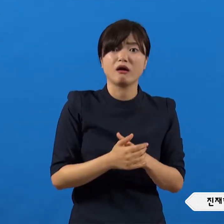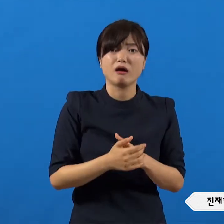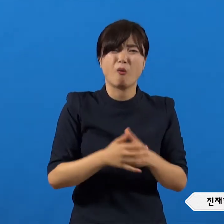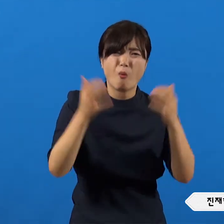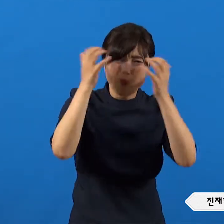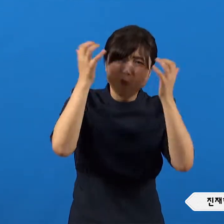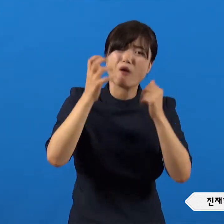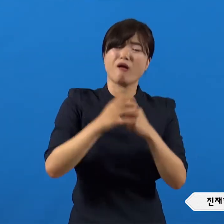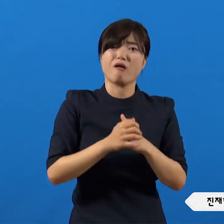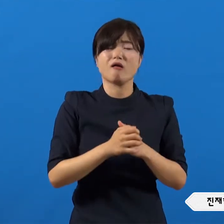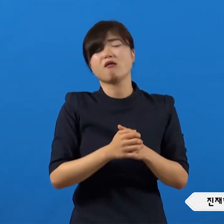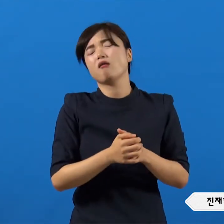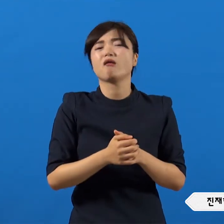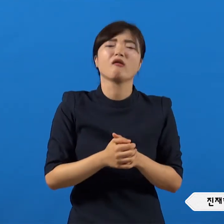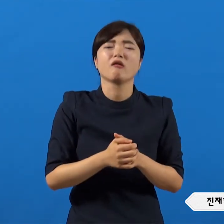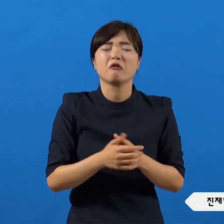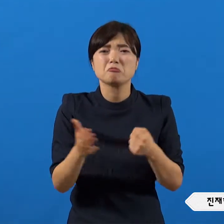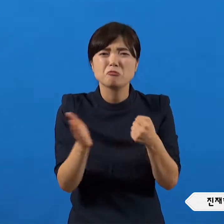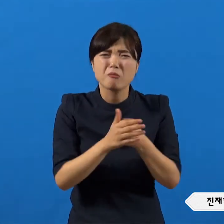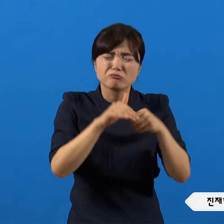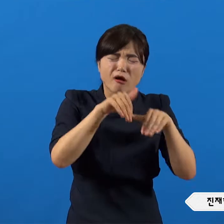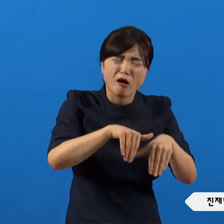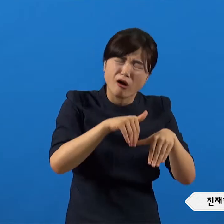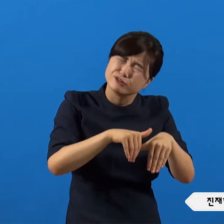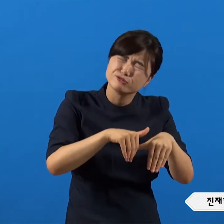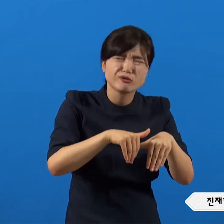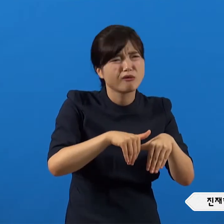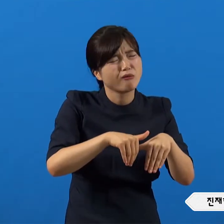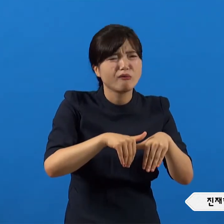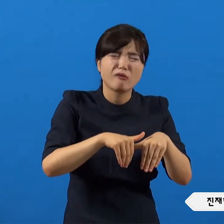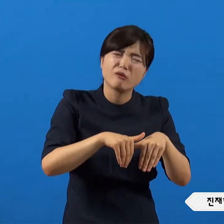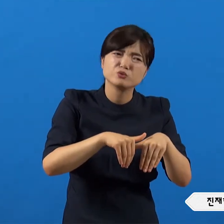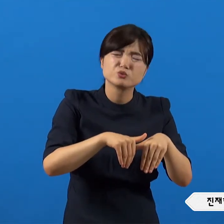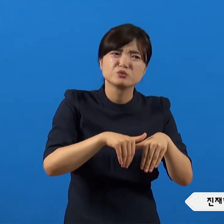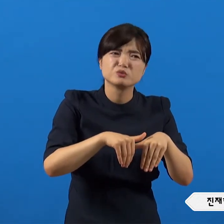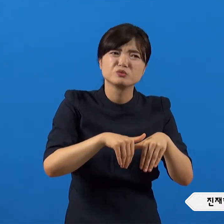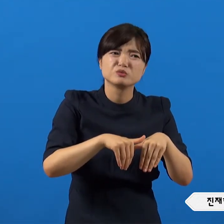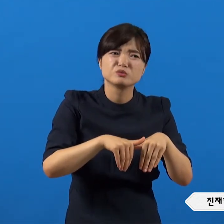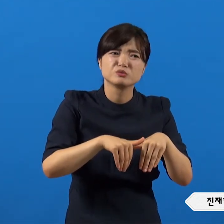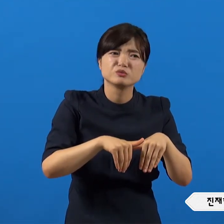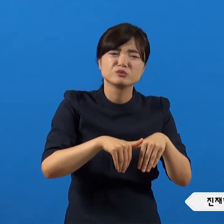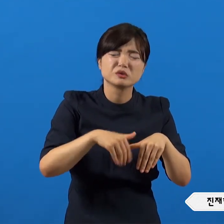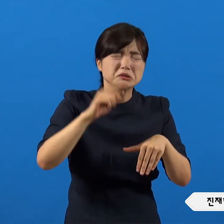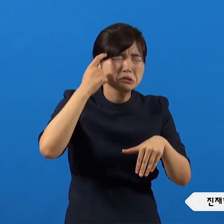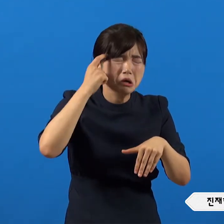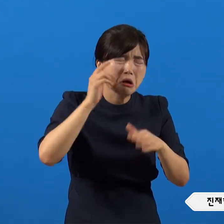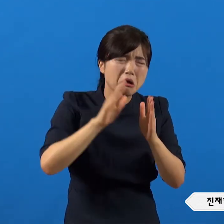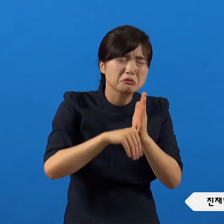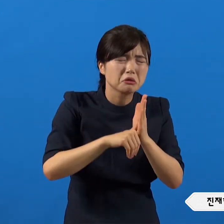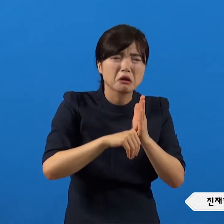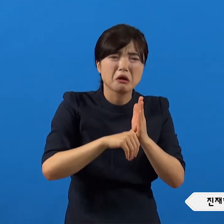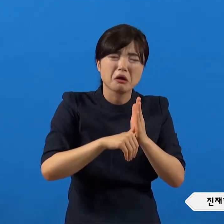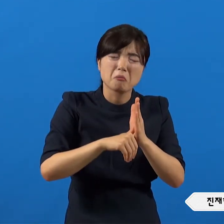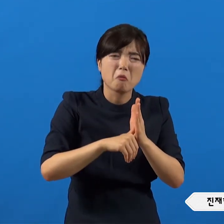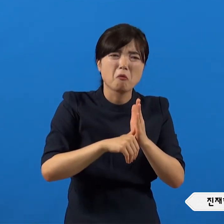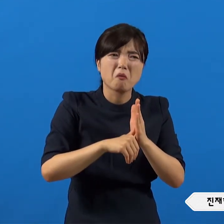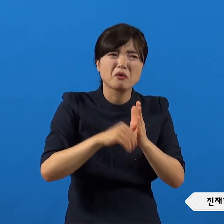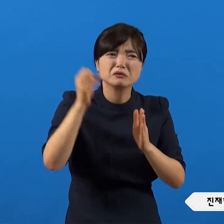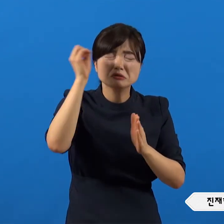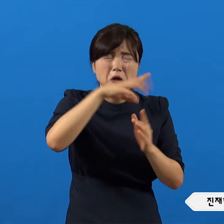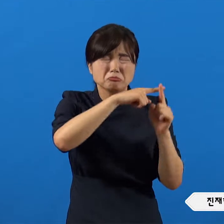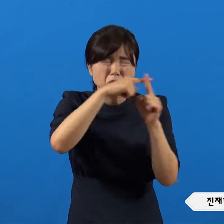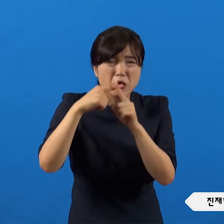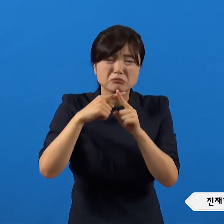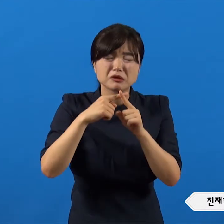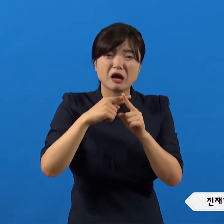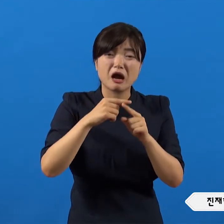채웁니까? 이 하인들에게 상식이 없겠습니까? 그들이 생각할 수 있는 지적인 능력이 없겠습니까?